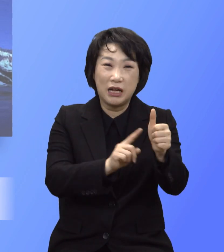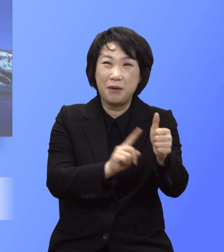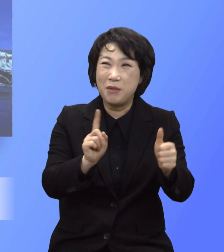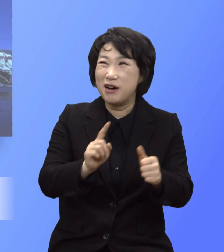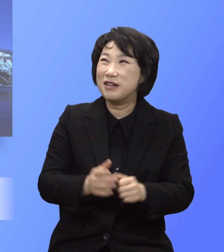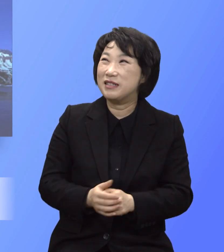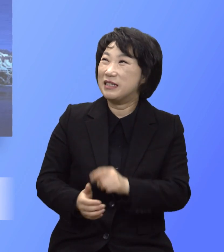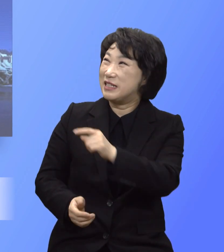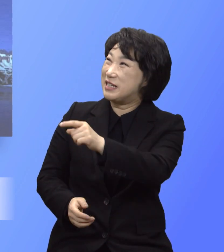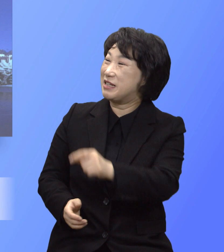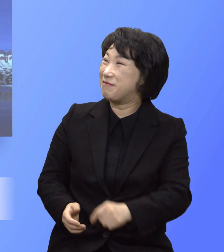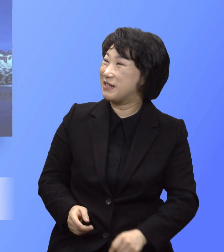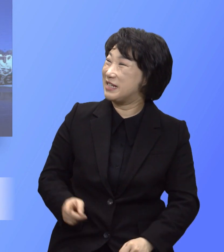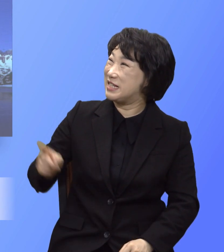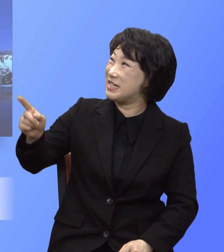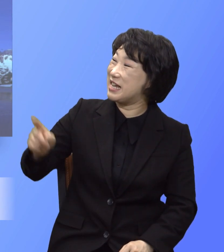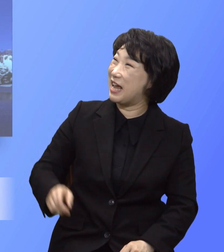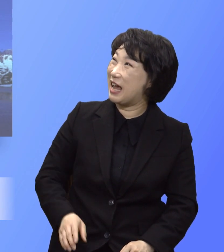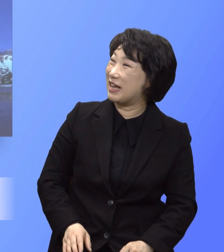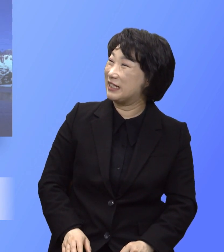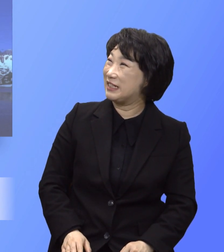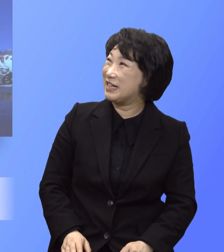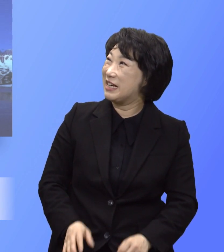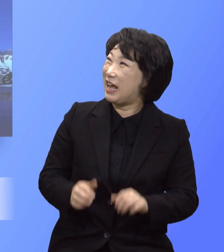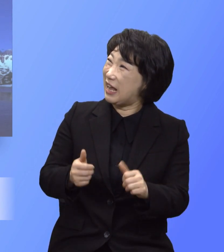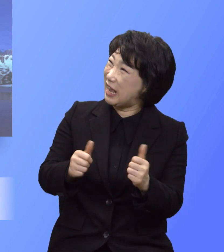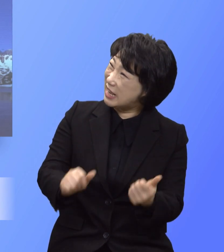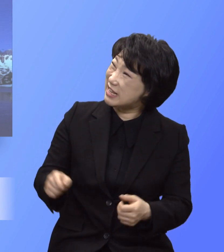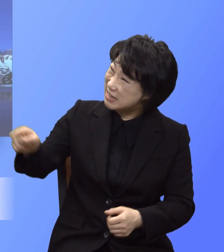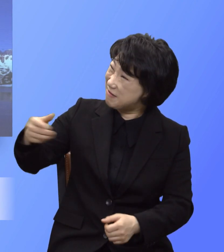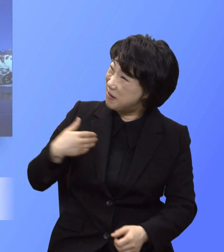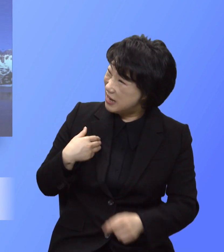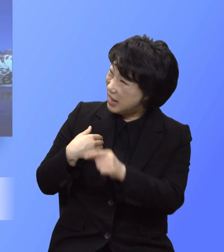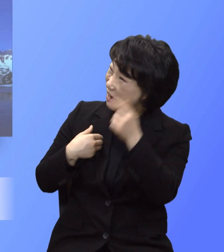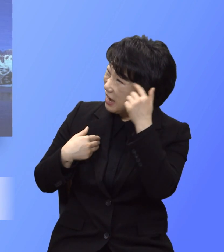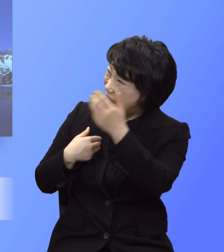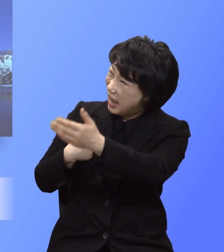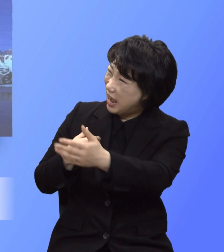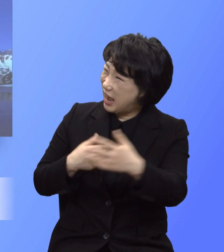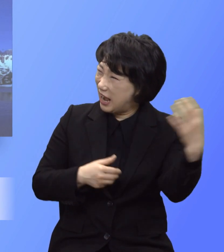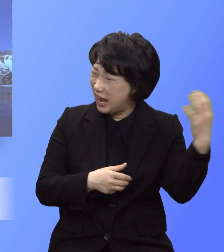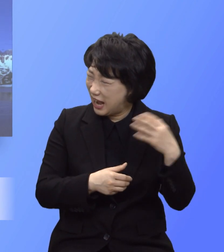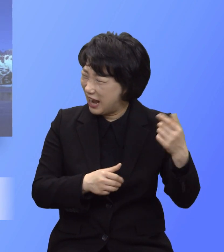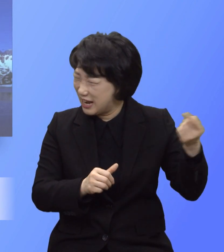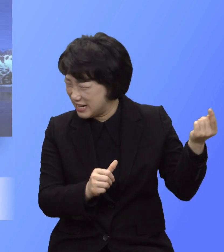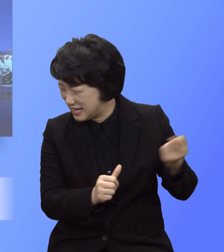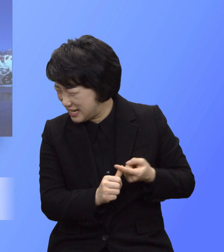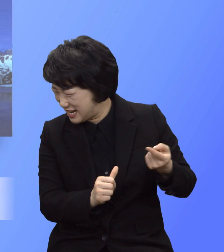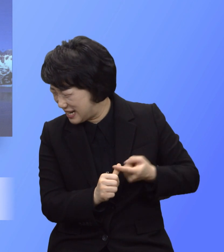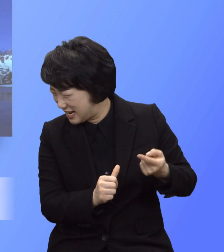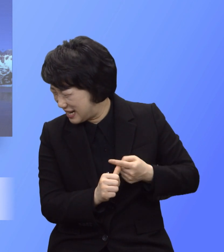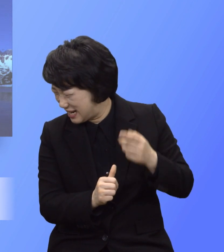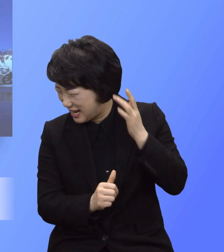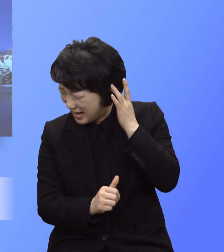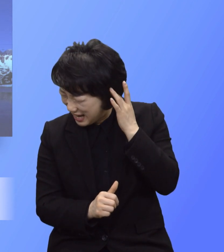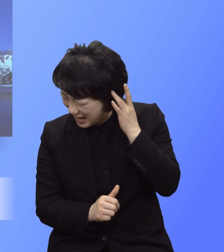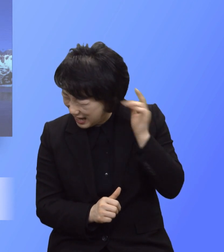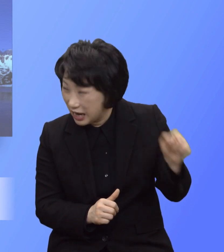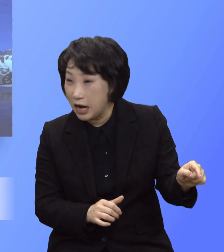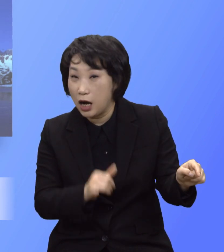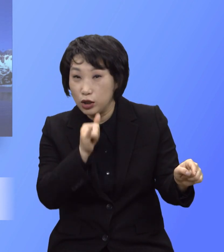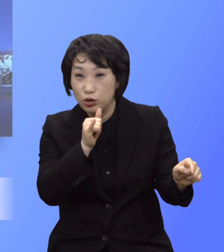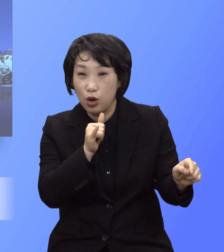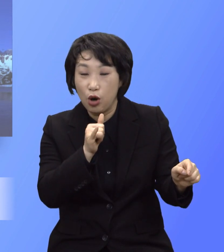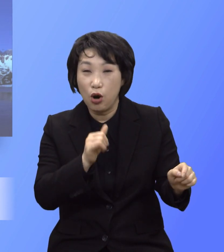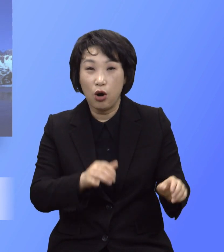이 사람이 죽어가는 건 못 보냐고 말이야. 막 욕을 엄청나게 해야